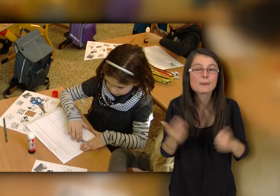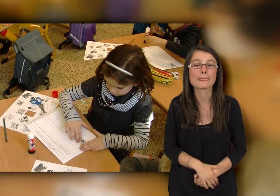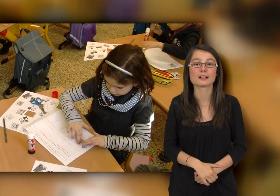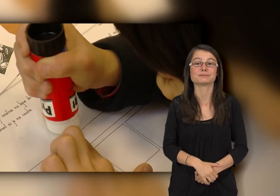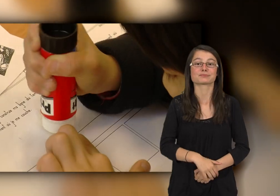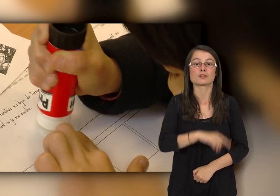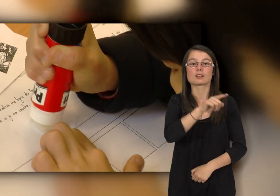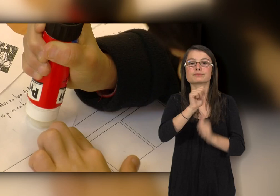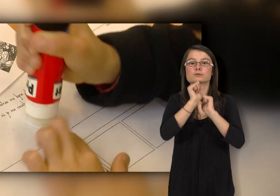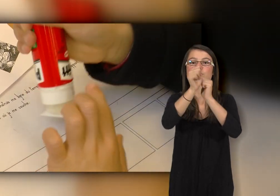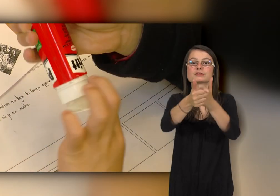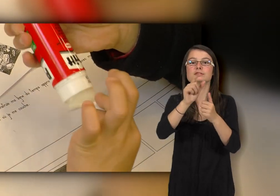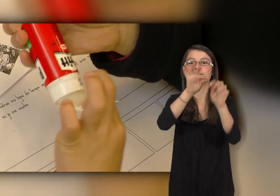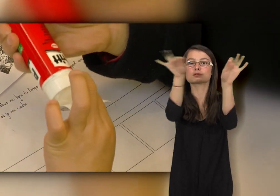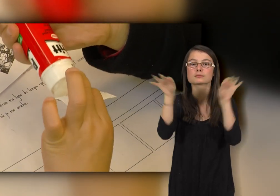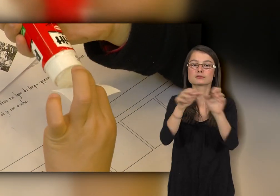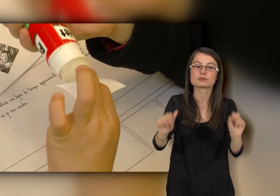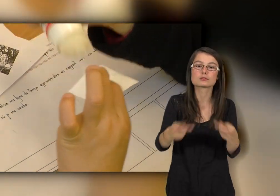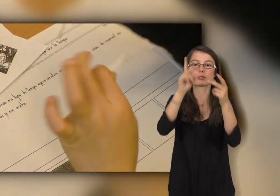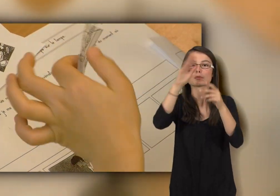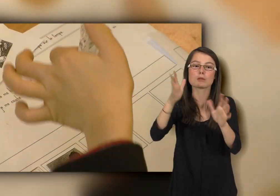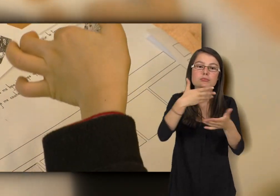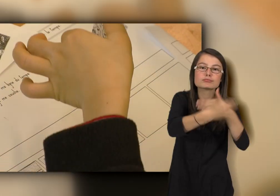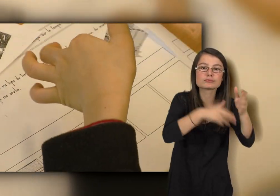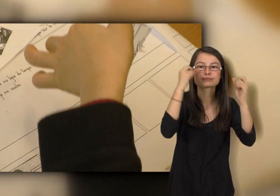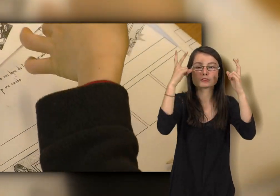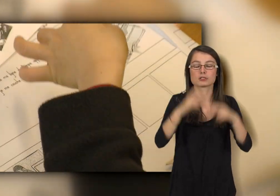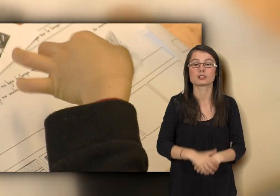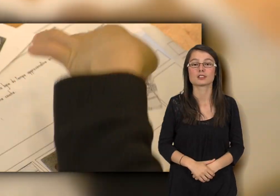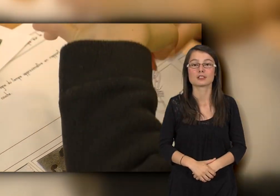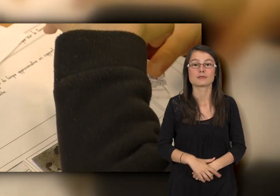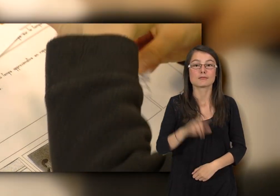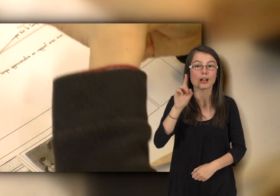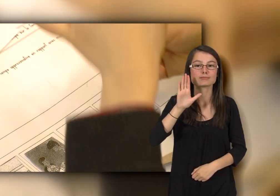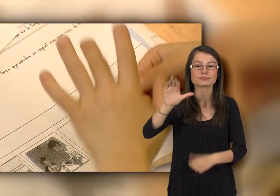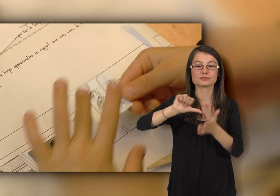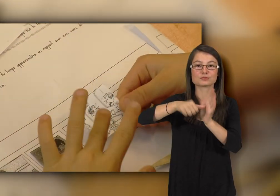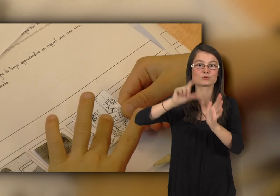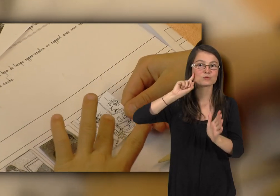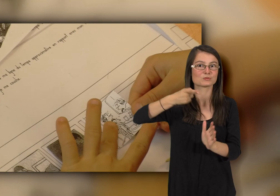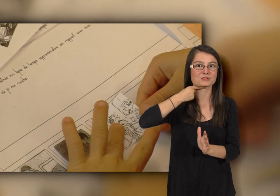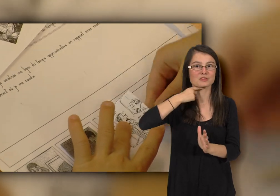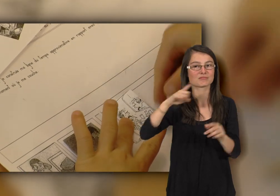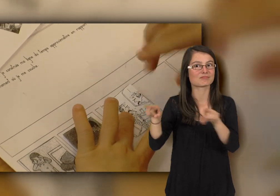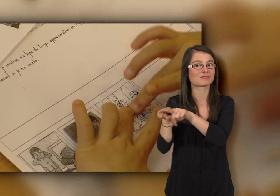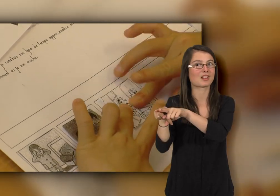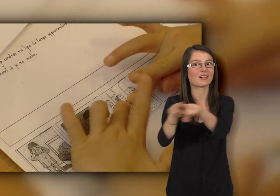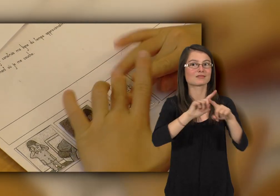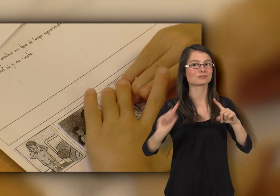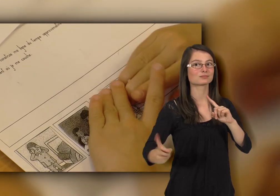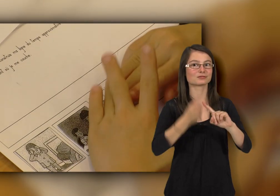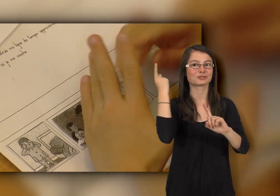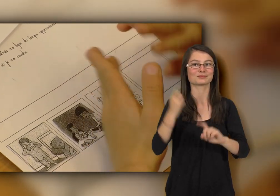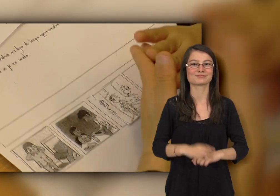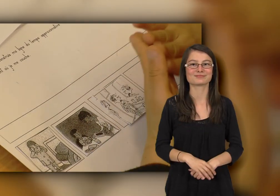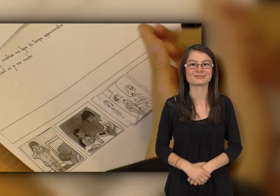puis moi, je vis dans une famille d'entendants. Alors parler et signer, pour moi, c'est juste normal. Bon, ok, ok.